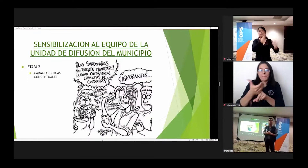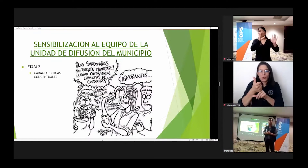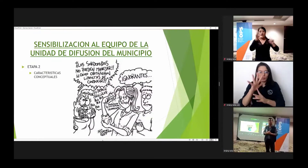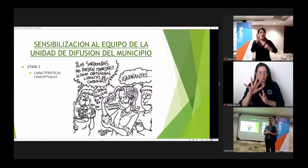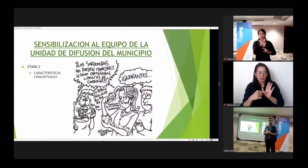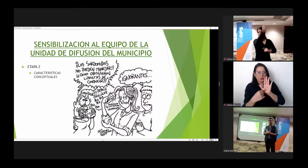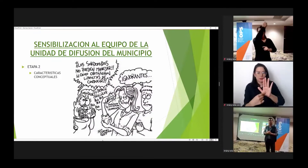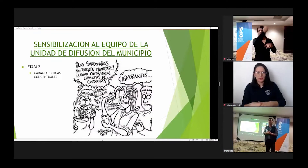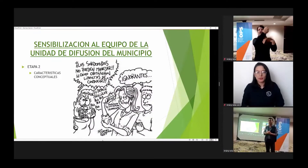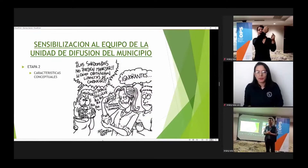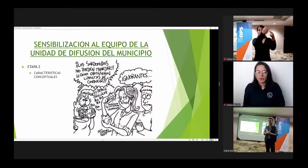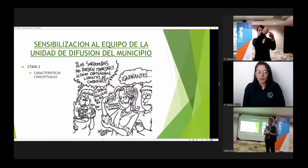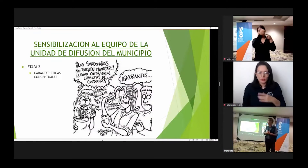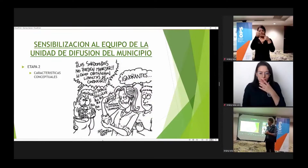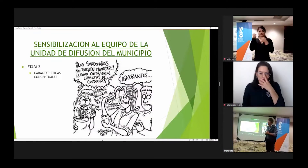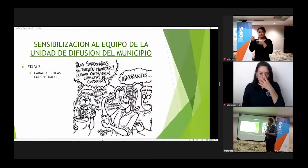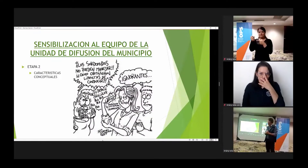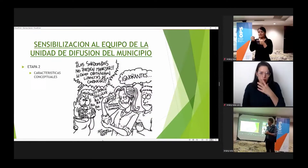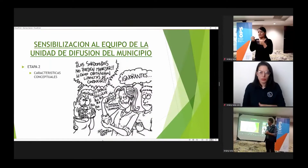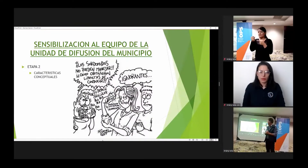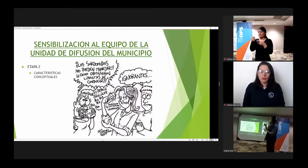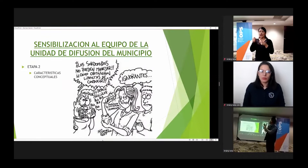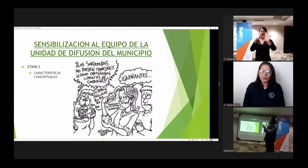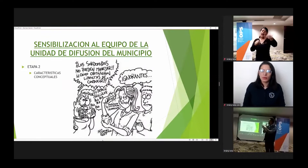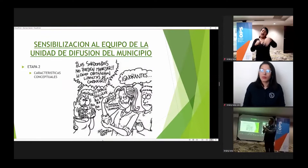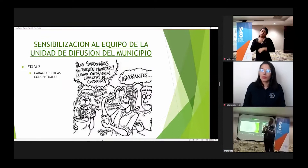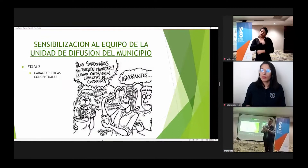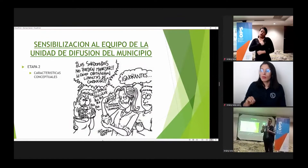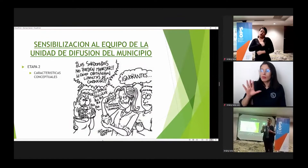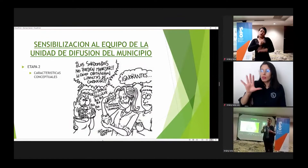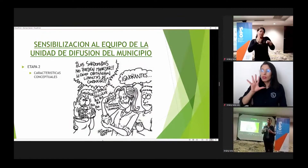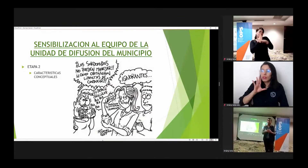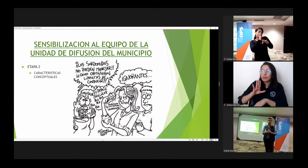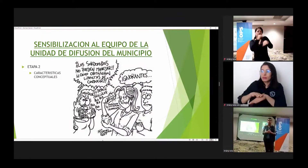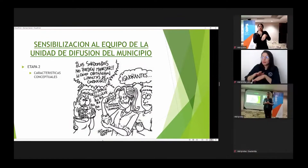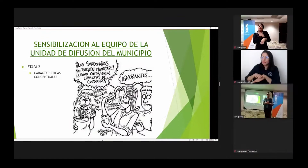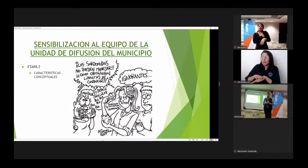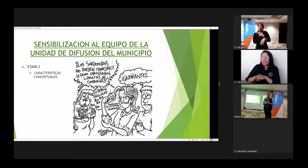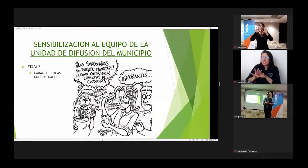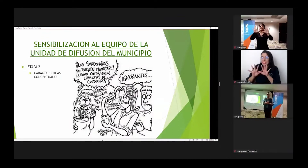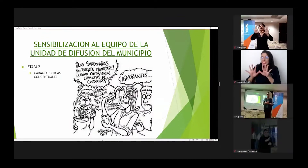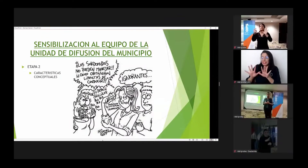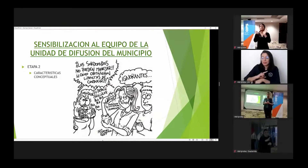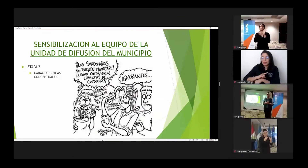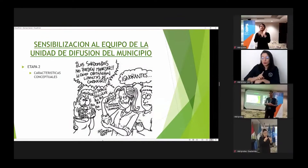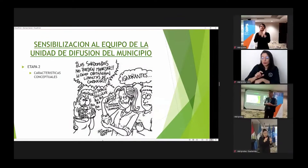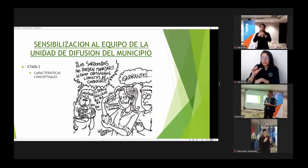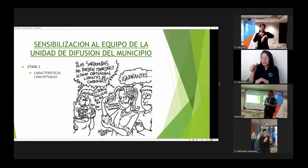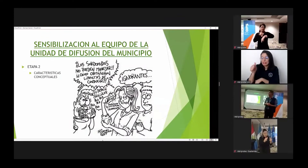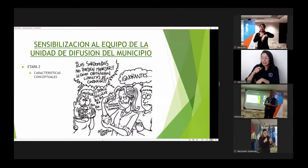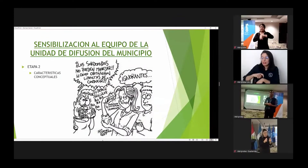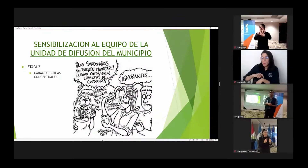favor? Perdón, pero yo pedí 10 minutos, me voy a contar. Ahorita son las 10